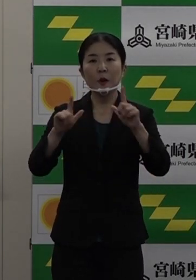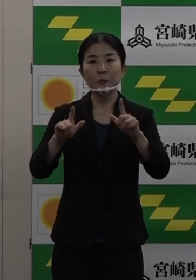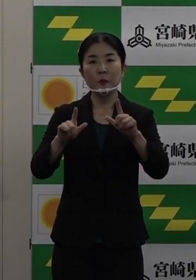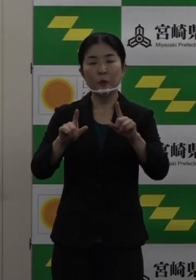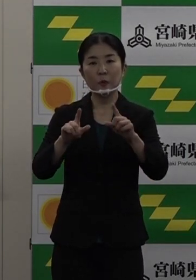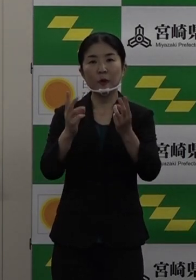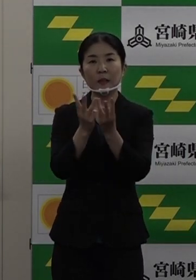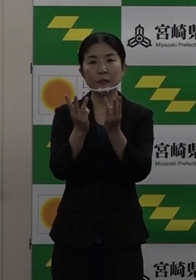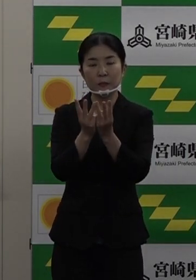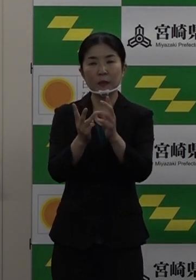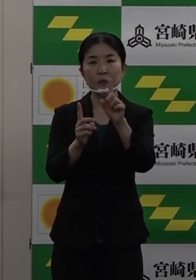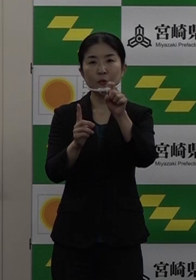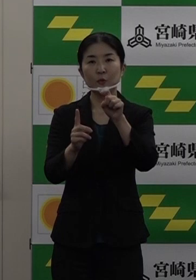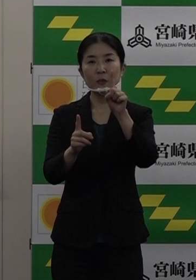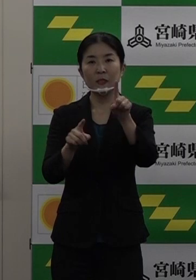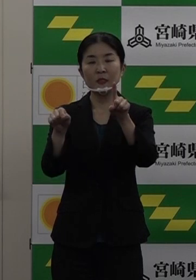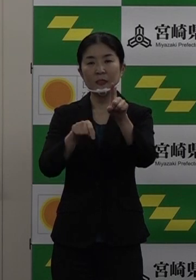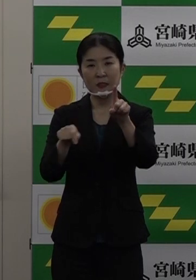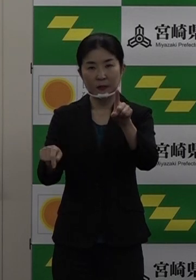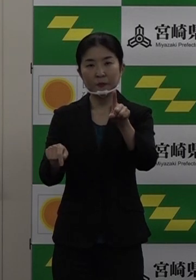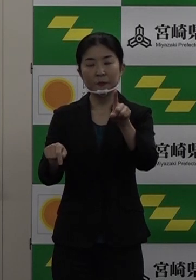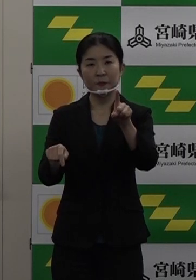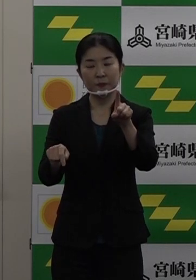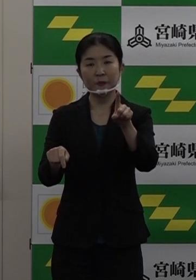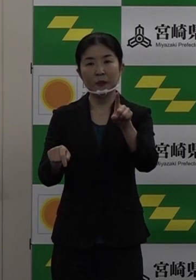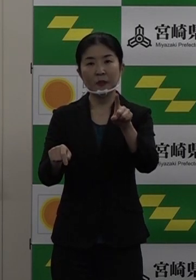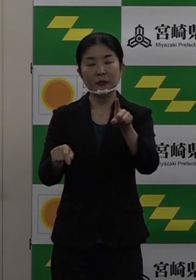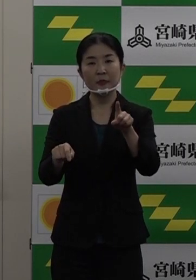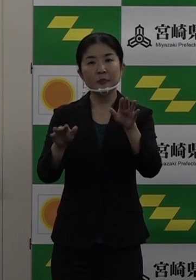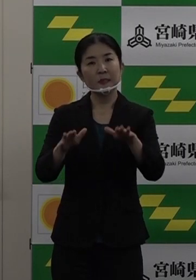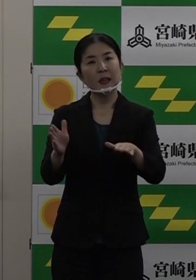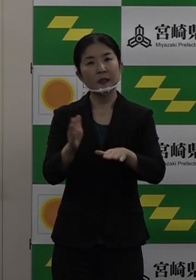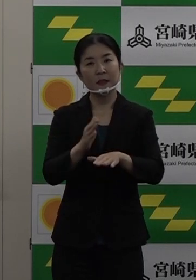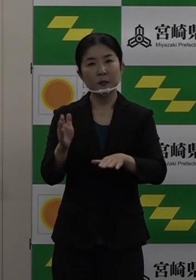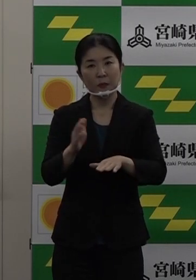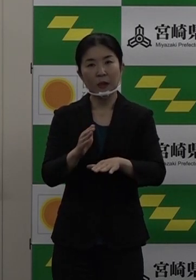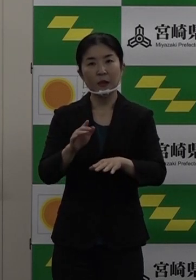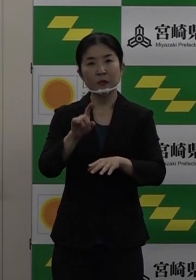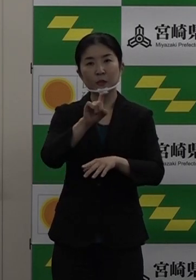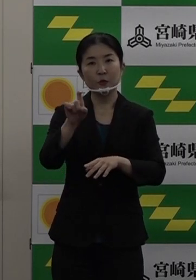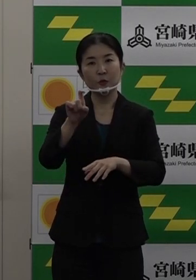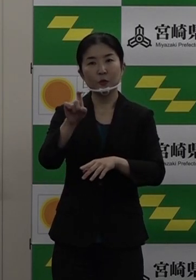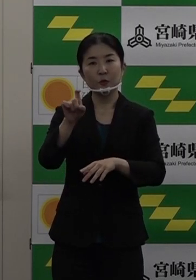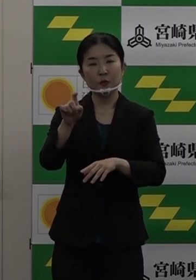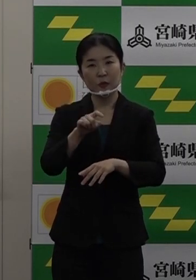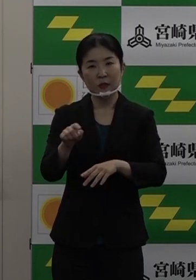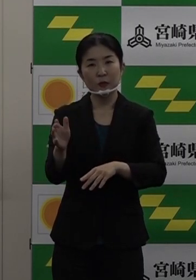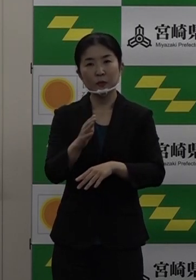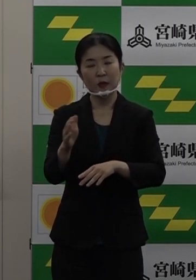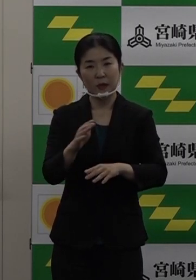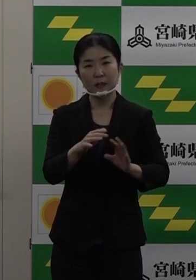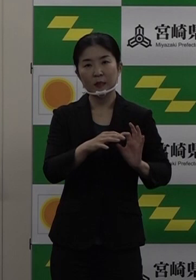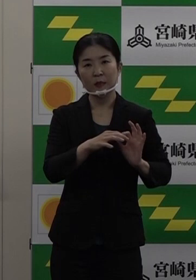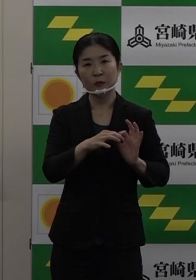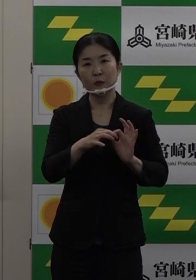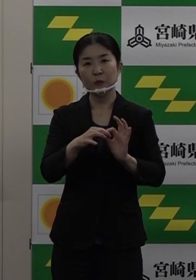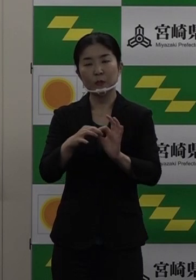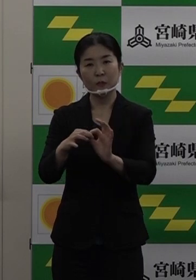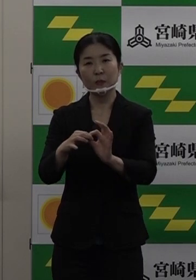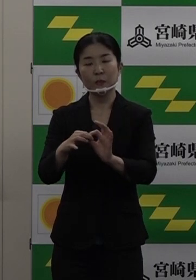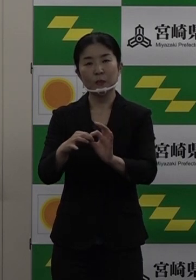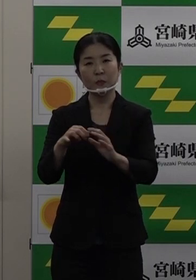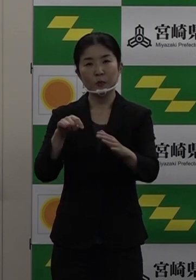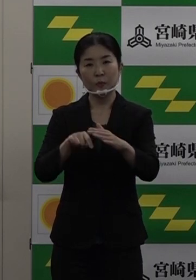11人ということでございます。ここしばらくは10人前後で感染者が推移している